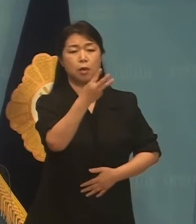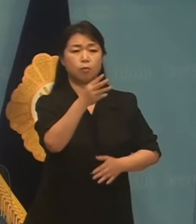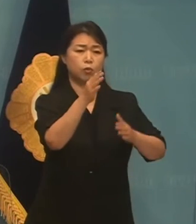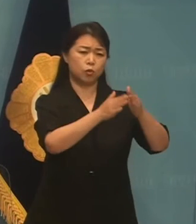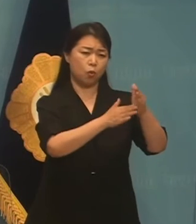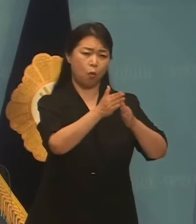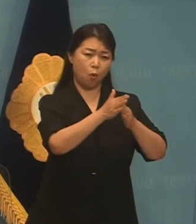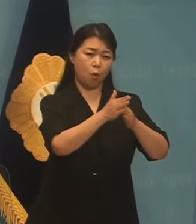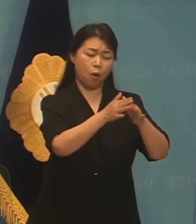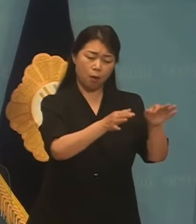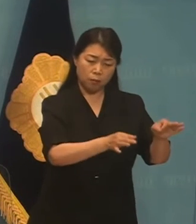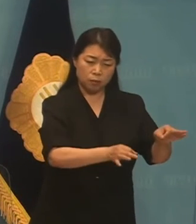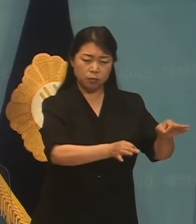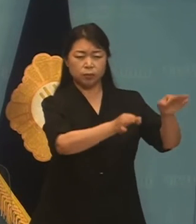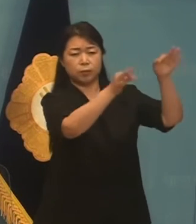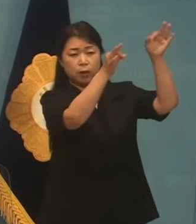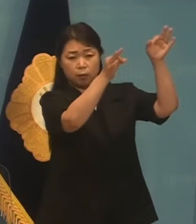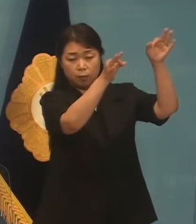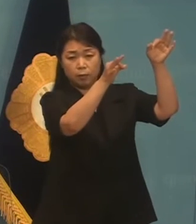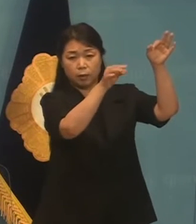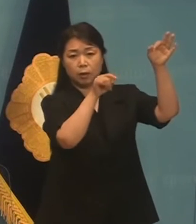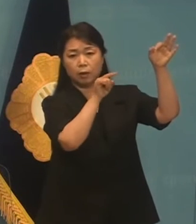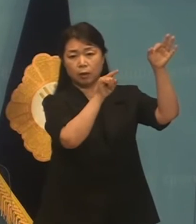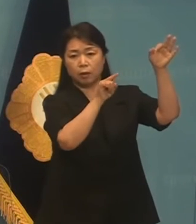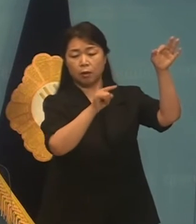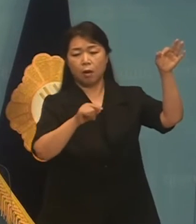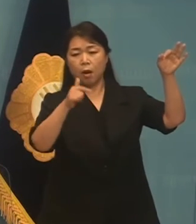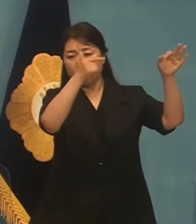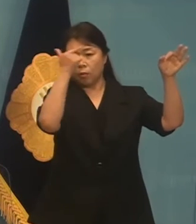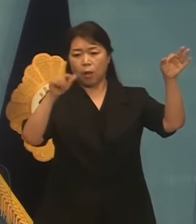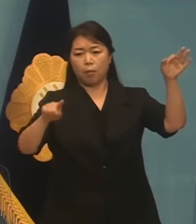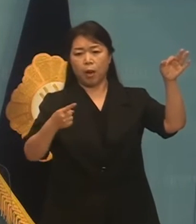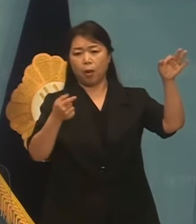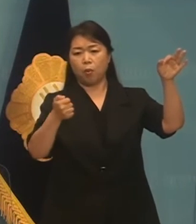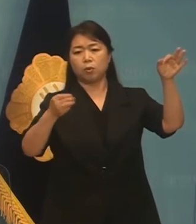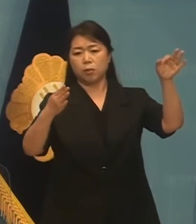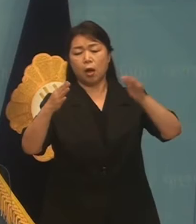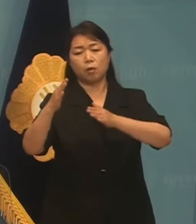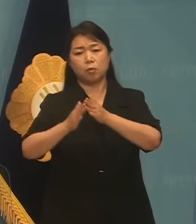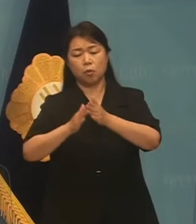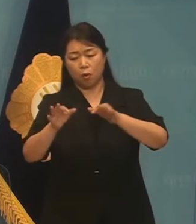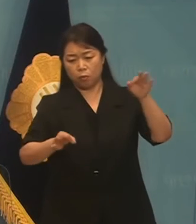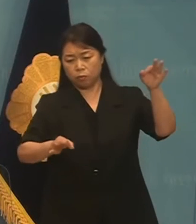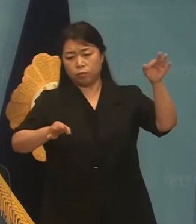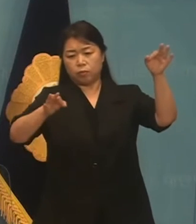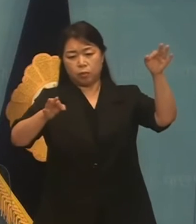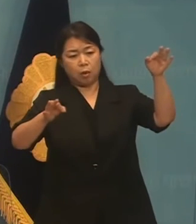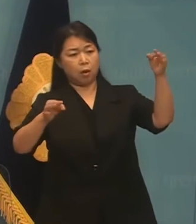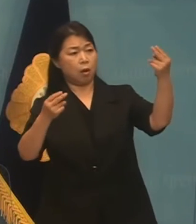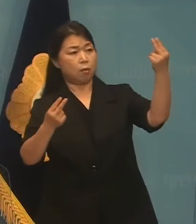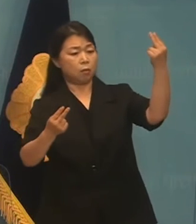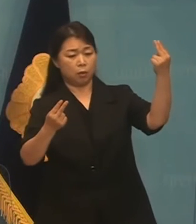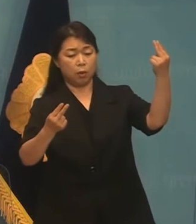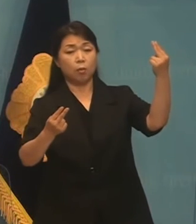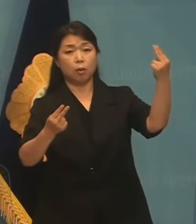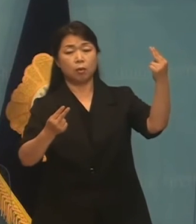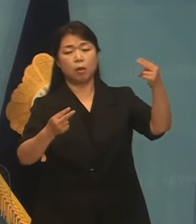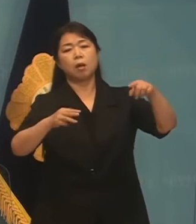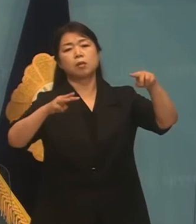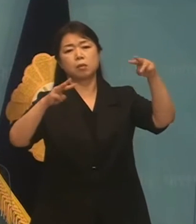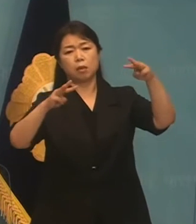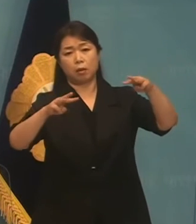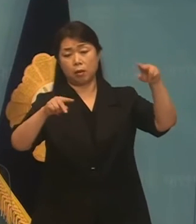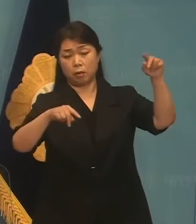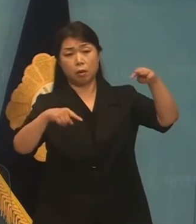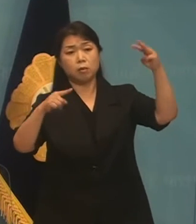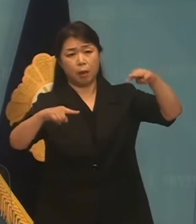483조 원씩이나 올랐습니다. 노무현 때 154조 원 상승한 것에 비하면 3배가